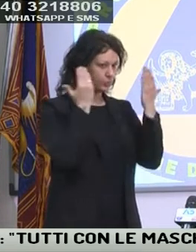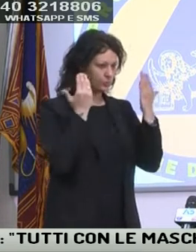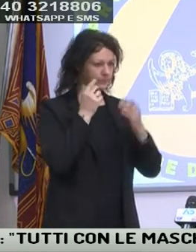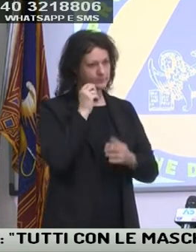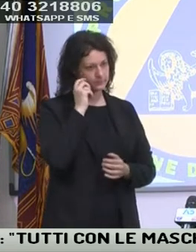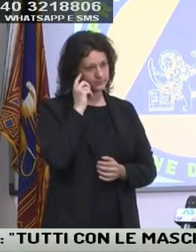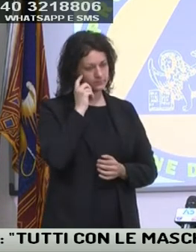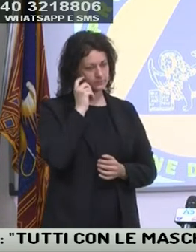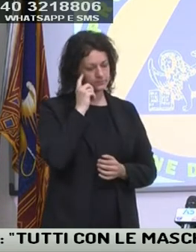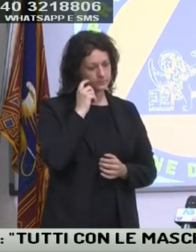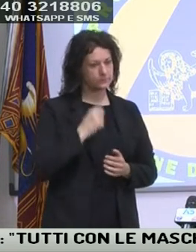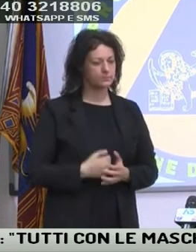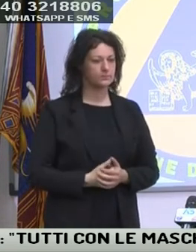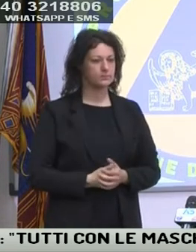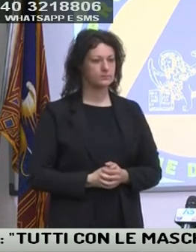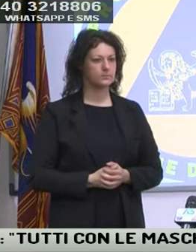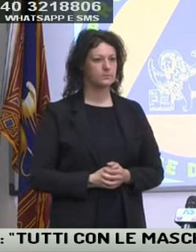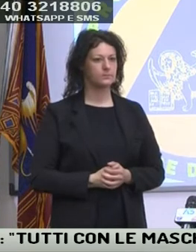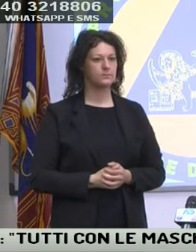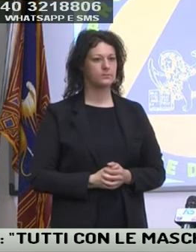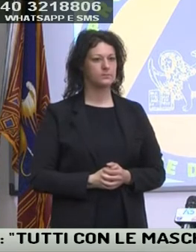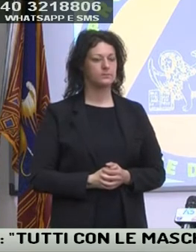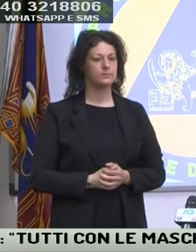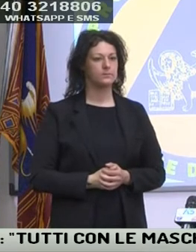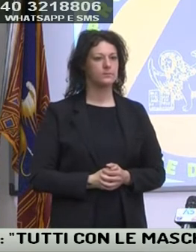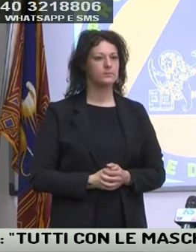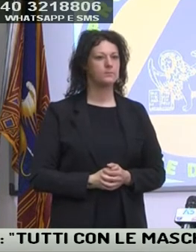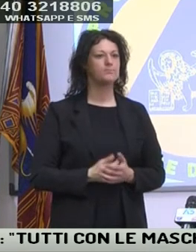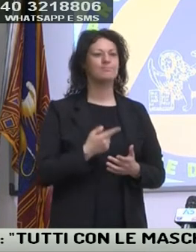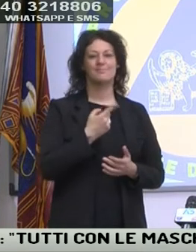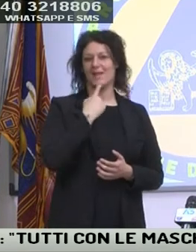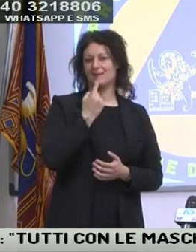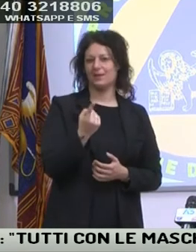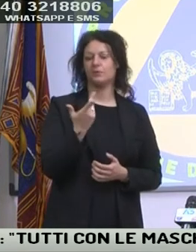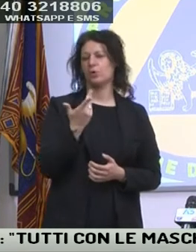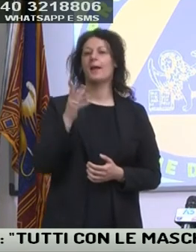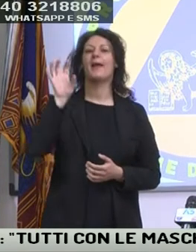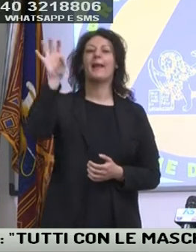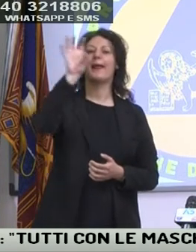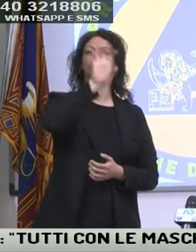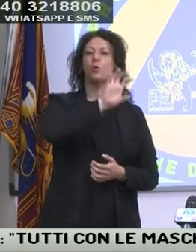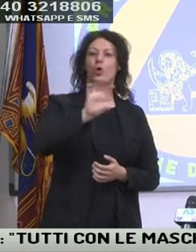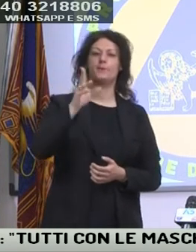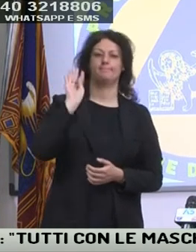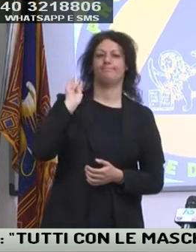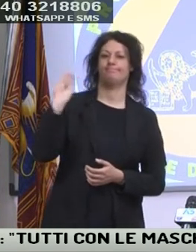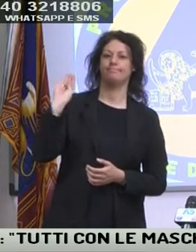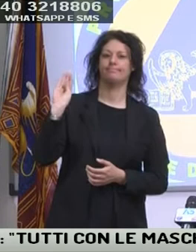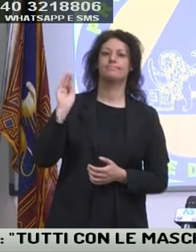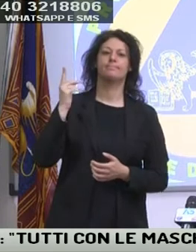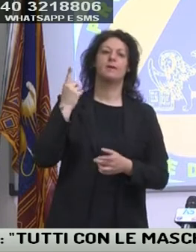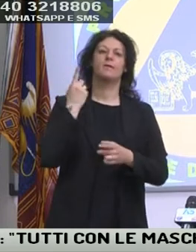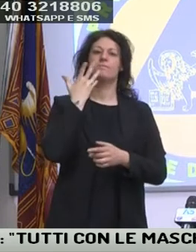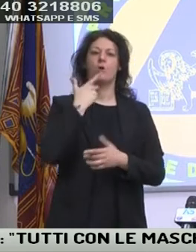dall'ultima parte dell'osservazione che lei ha fatto oggi e dalla richiesta delle regioni di anticipare al 18 tutto quello che il governo